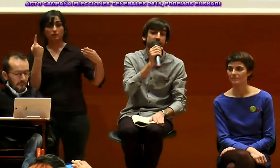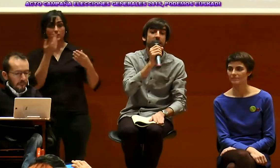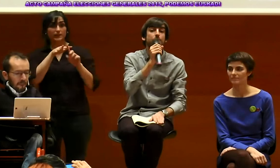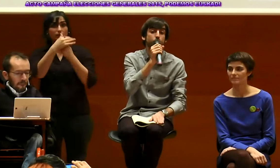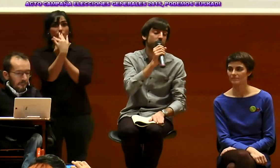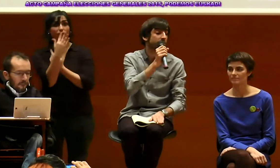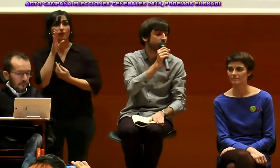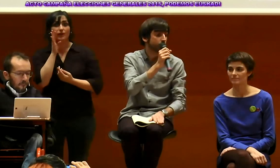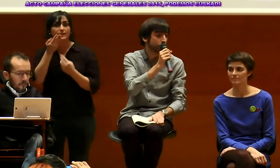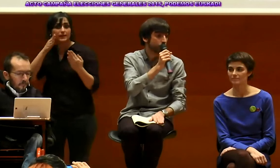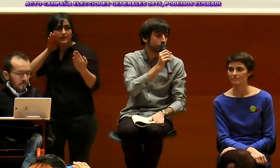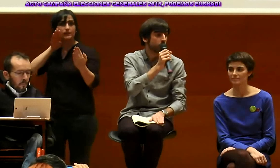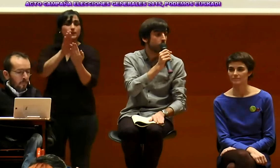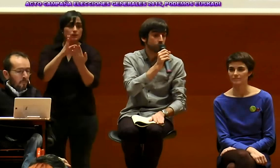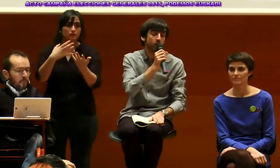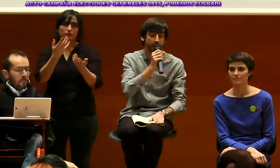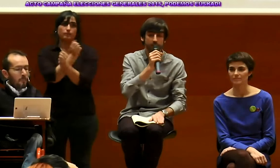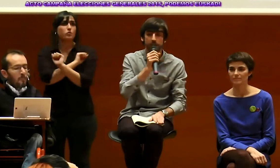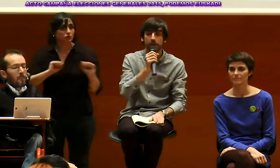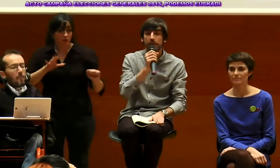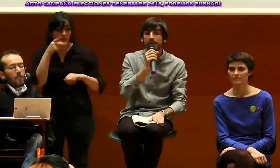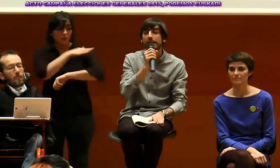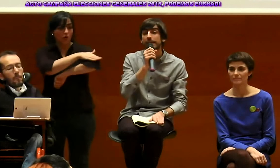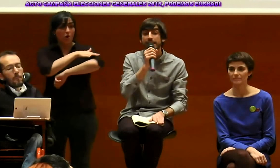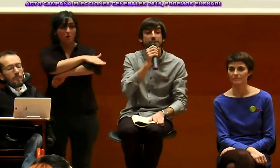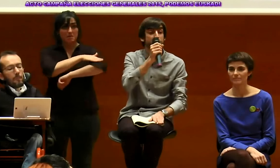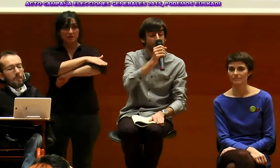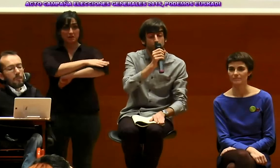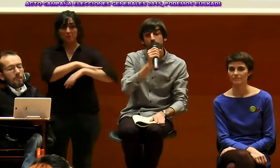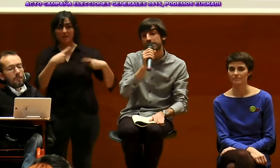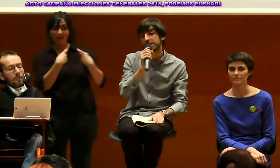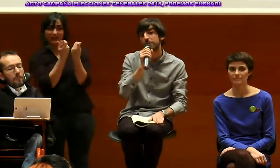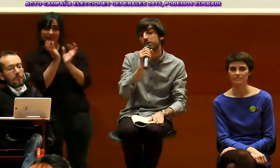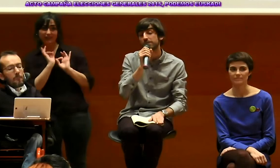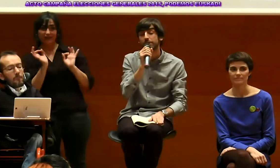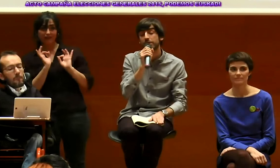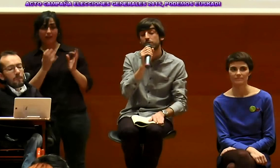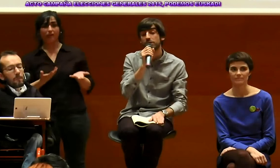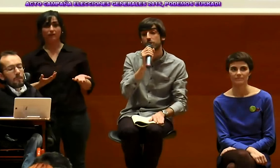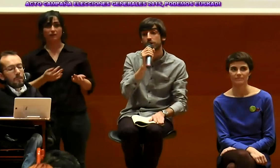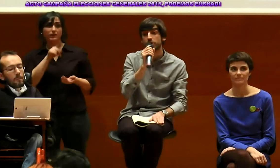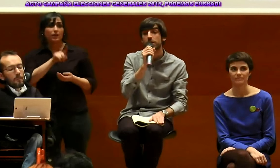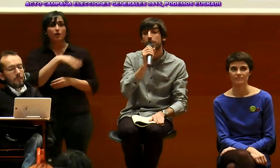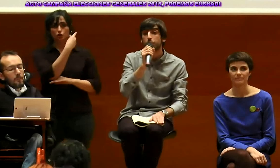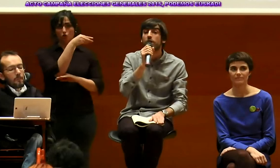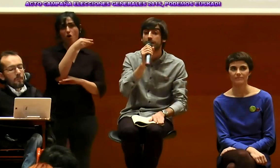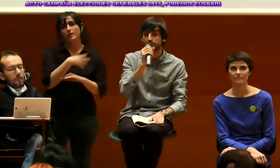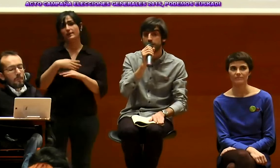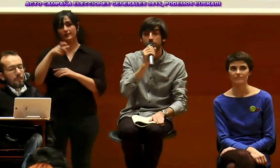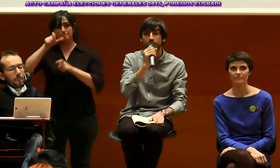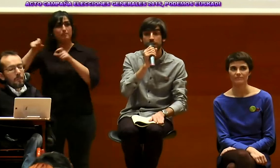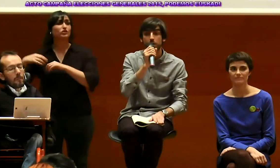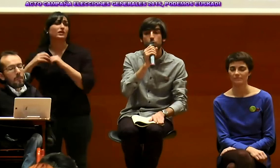que les diera absolutamente ninguna solución o ninguna garantía, que esas personas jóvenes, esas personas mayores de 55 años